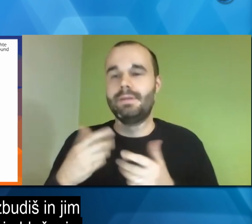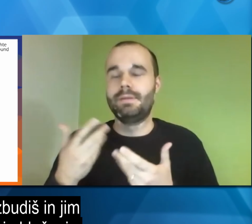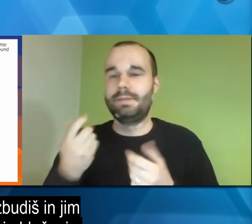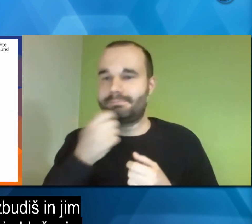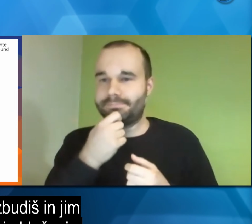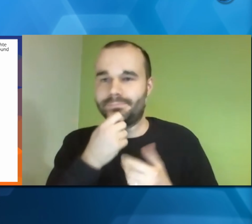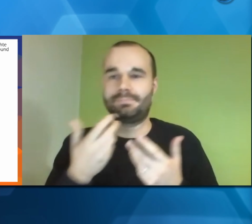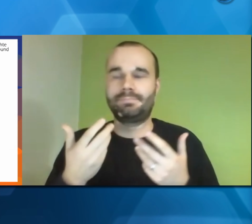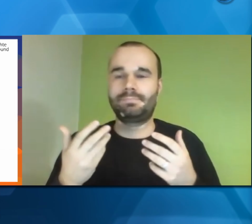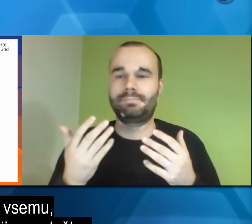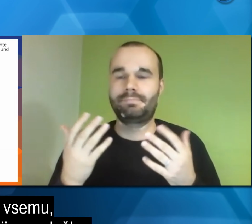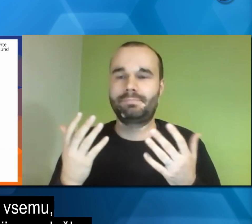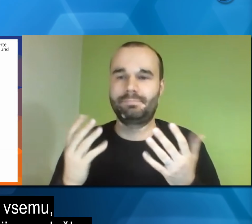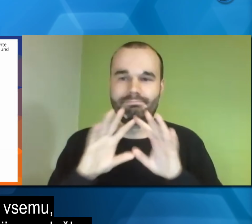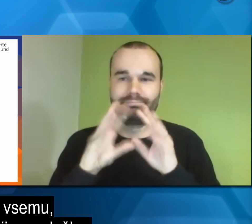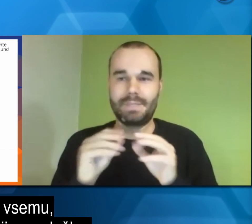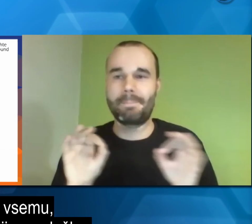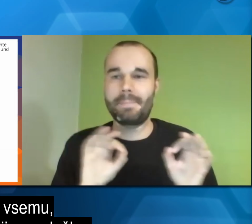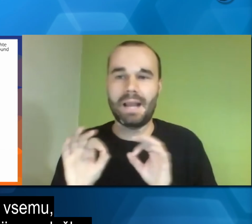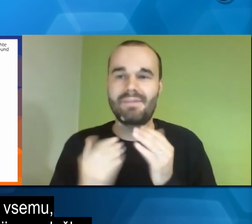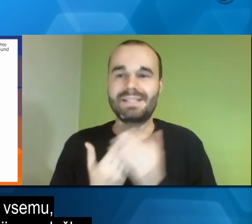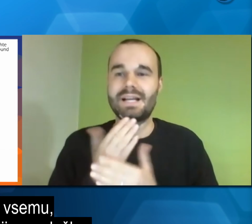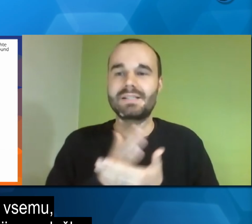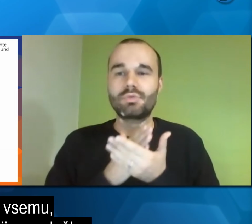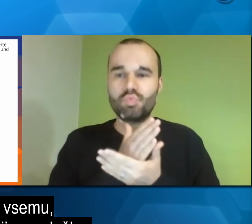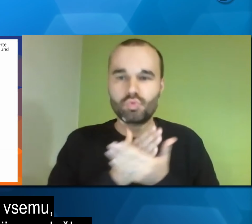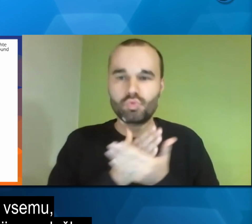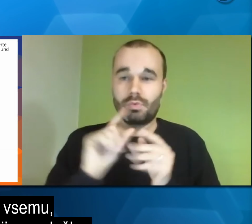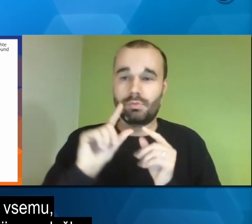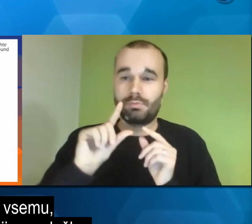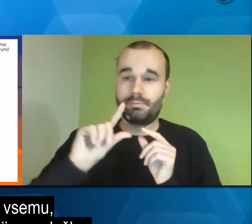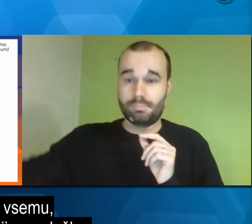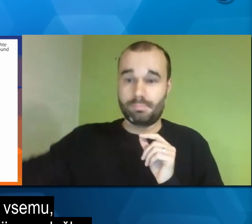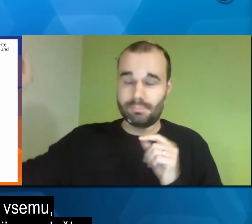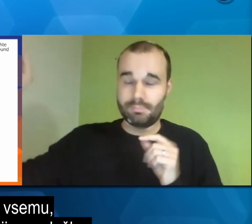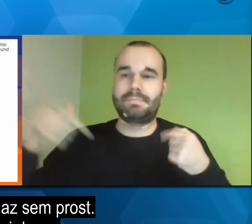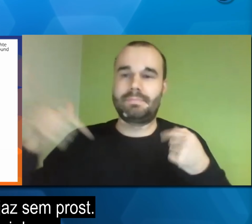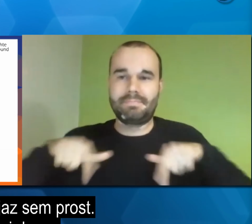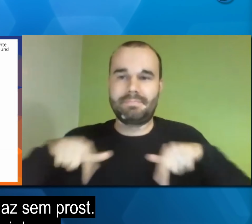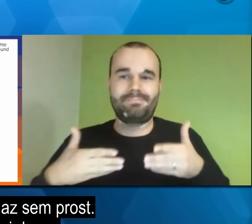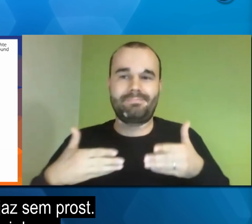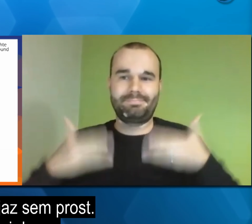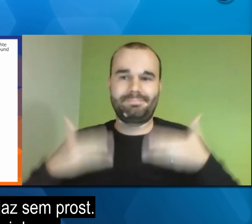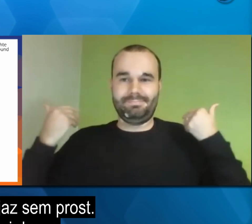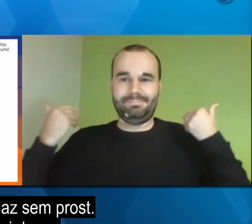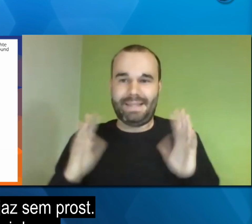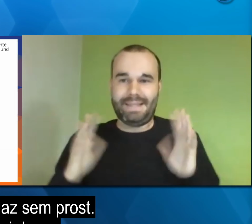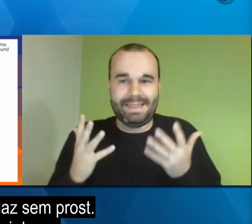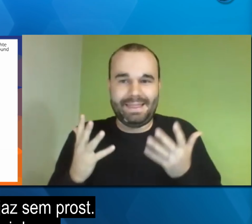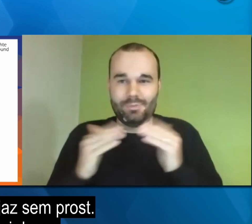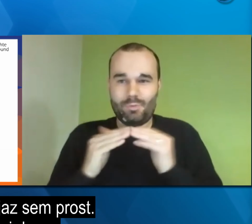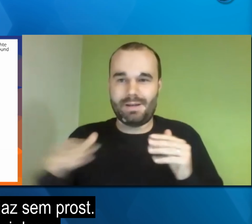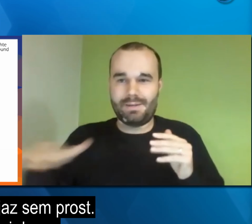pri oblačenju, zajtrku, vse, da se pripravijo za službo, nato pa grejo in jaz sem seveda